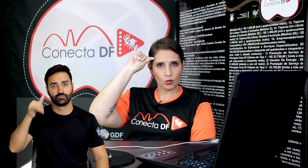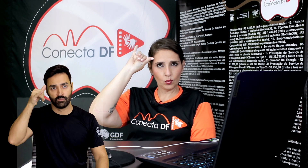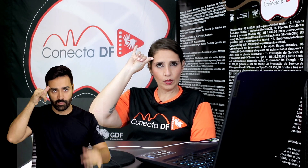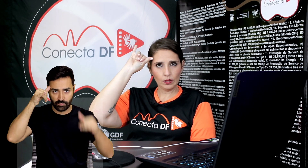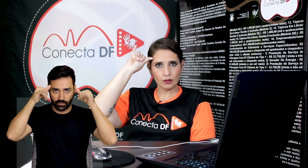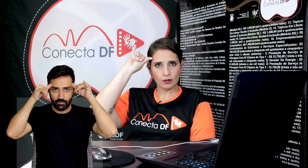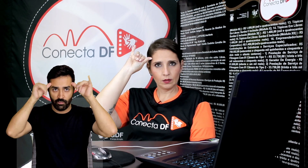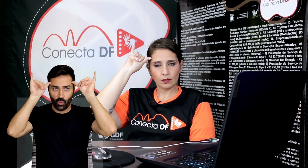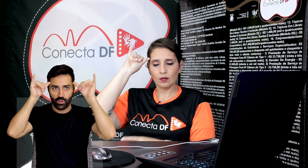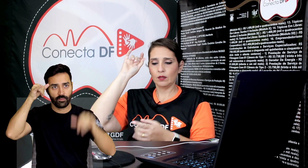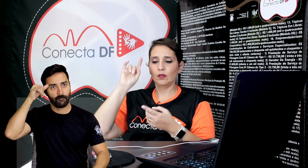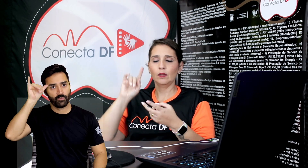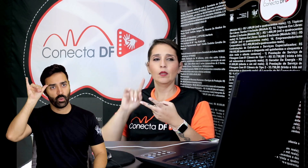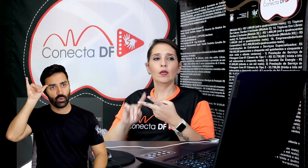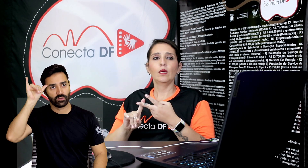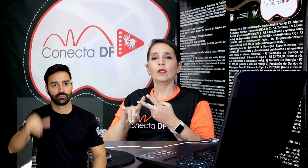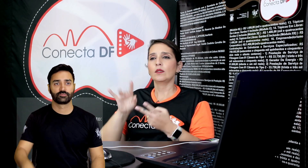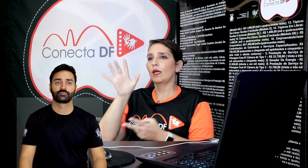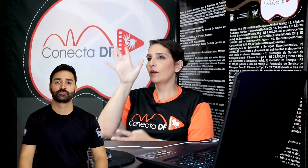boi.